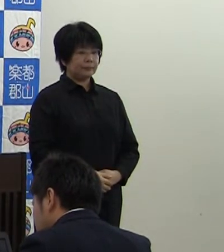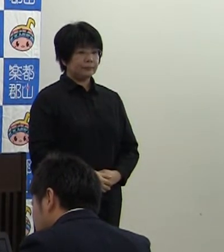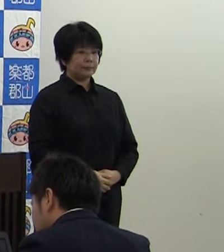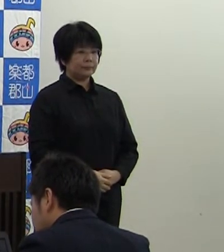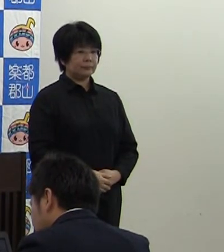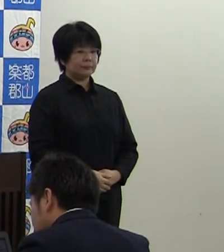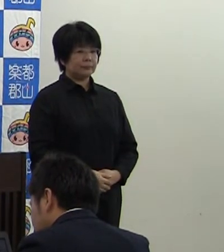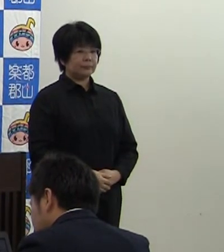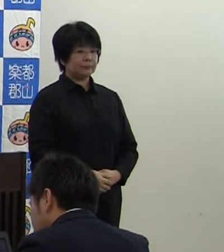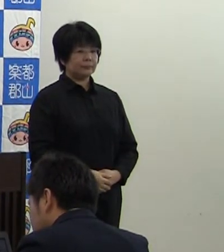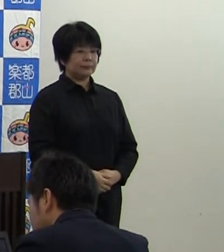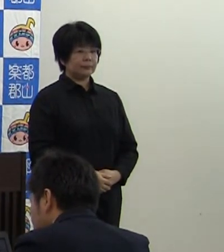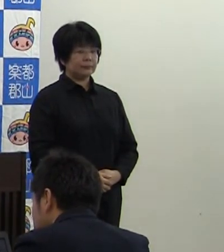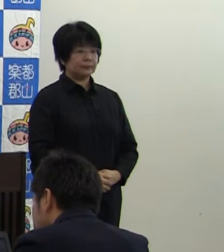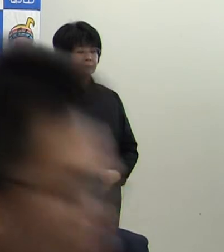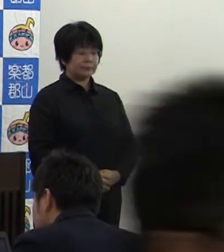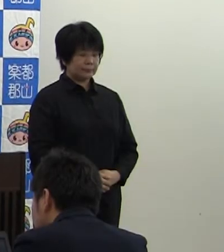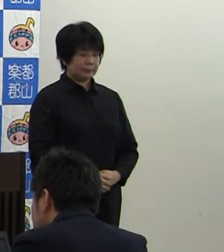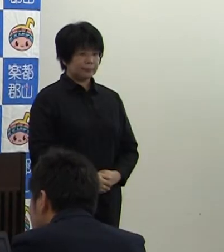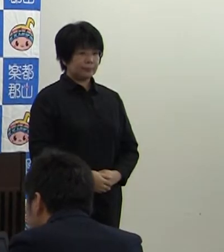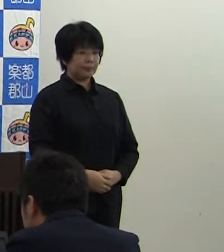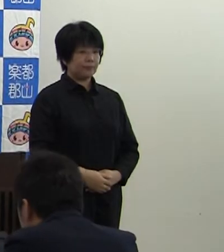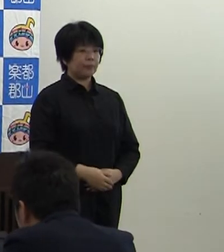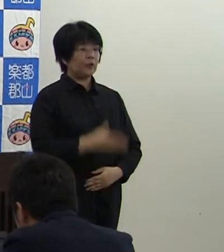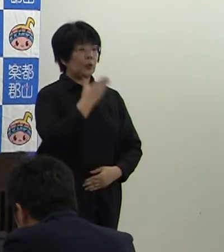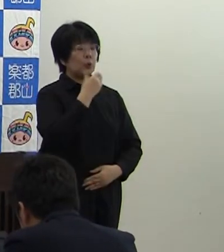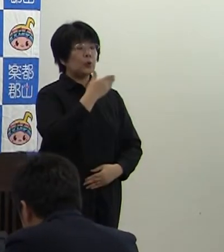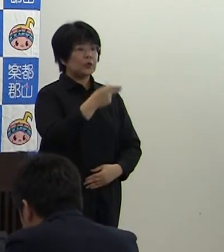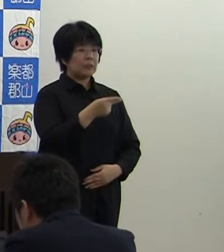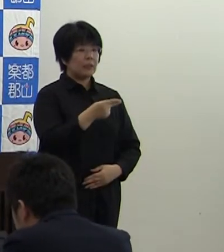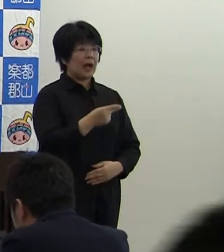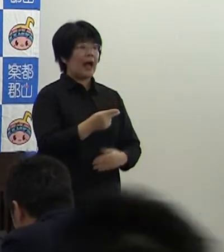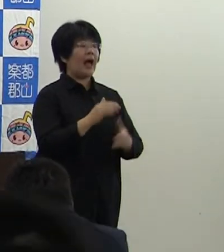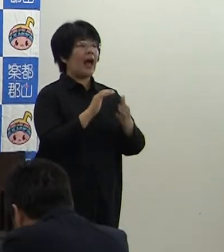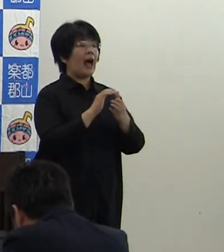。じゃあお願いします。民放さんお願いします。